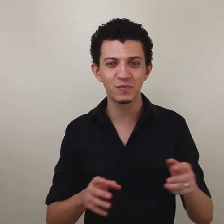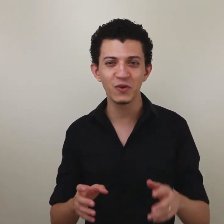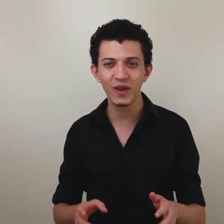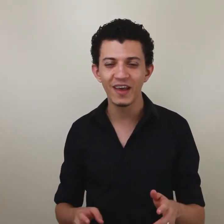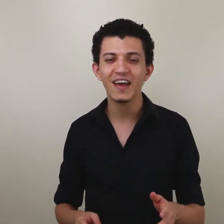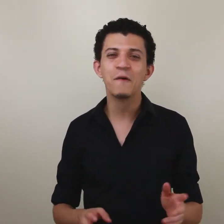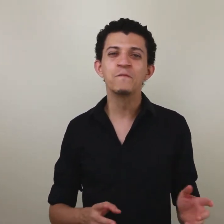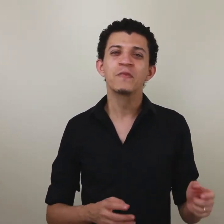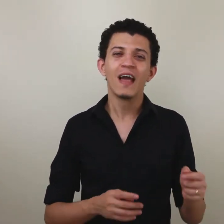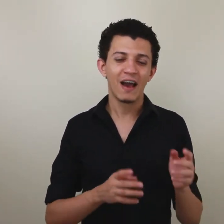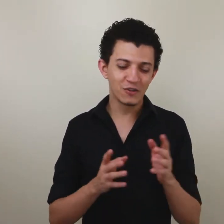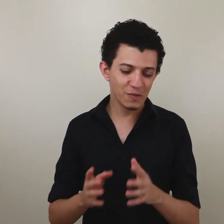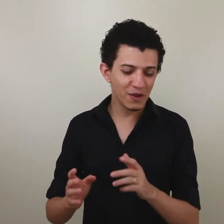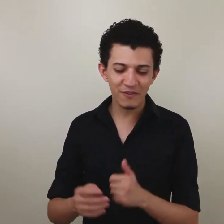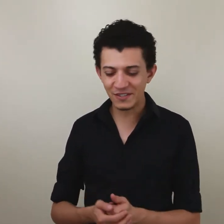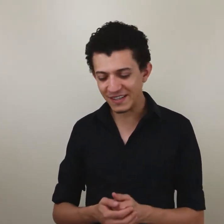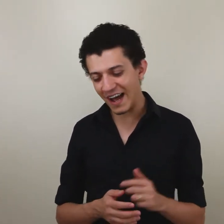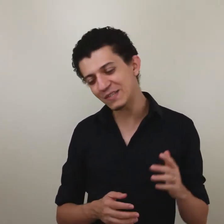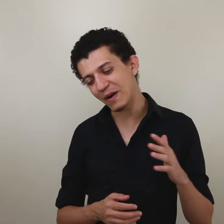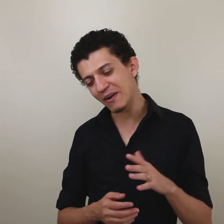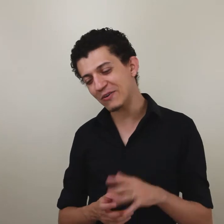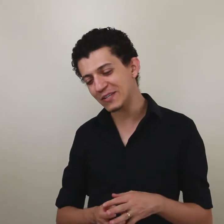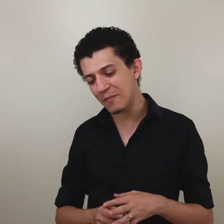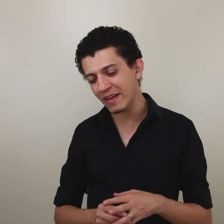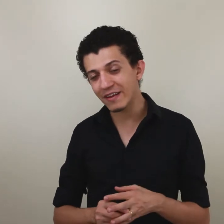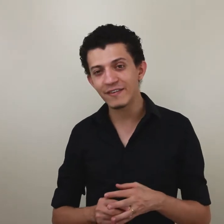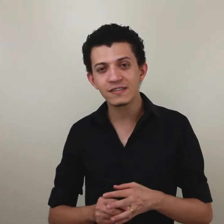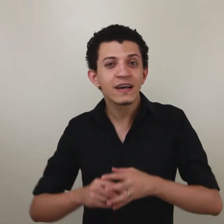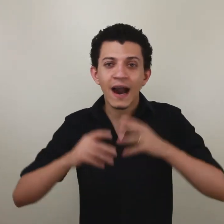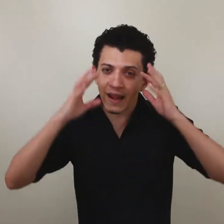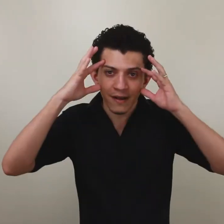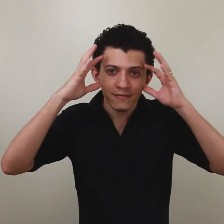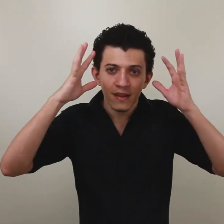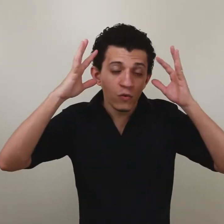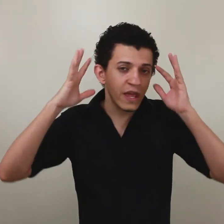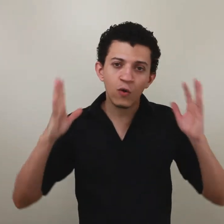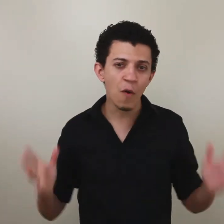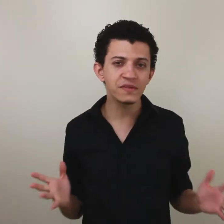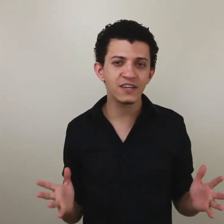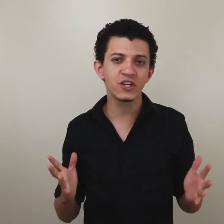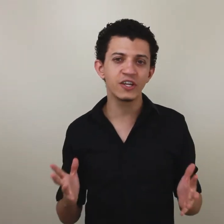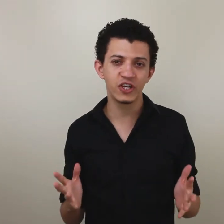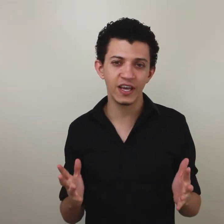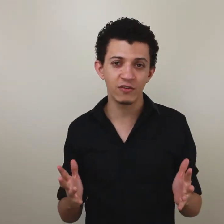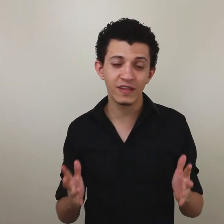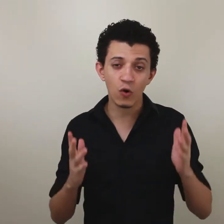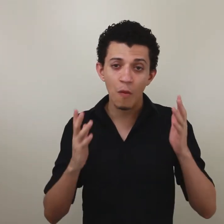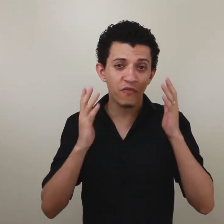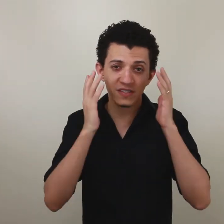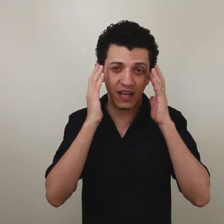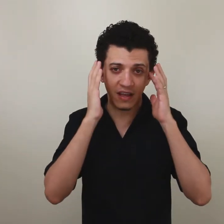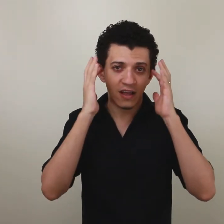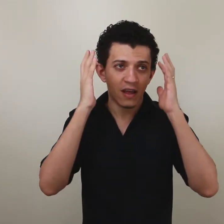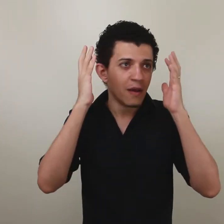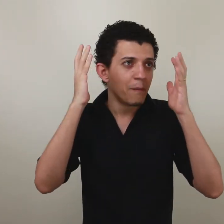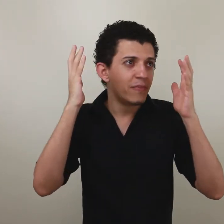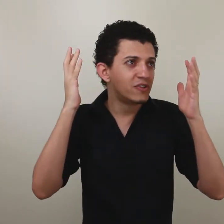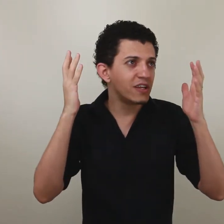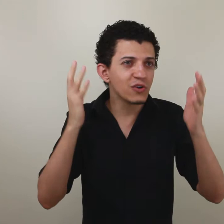diminuir a velocidade para o acostamento esse cara não tem como ser dirigir tem como você dirige um